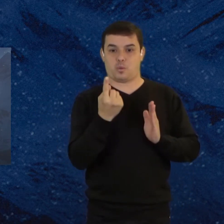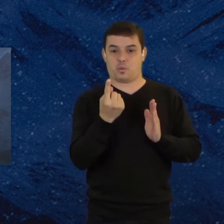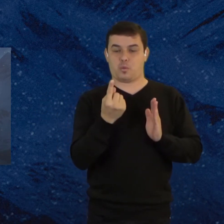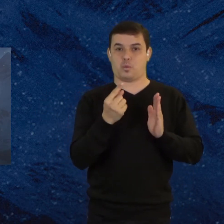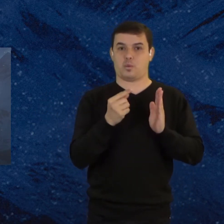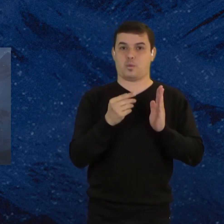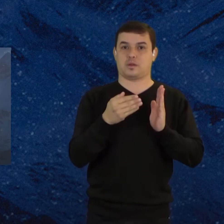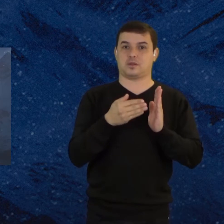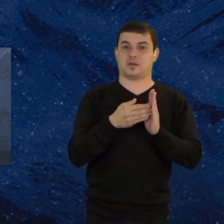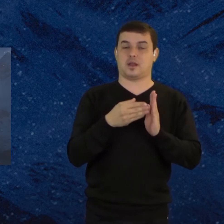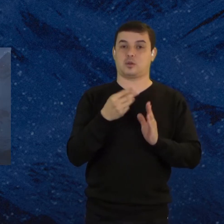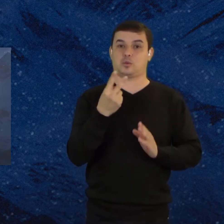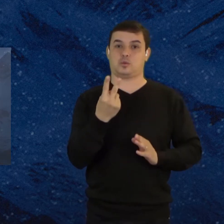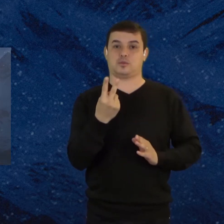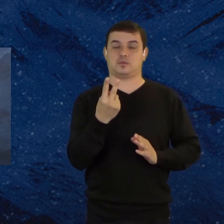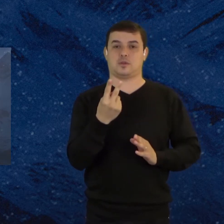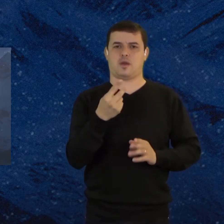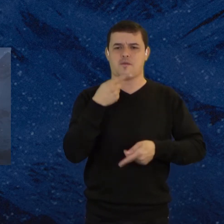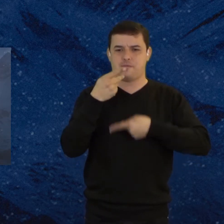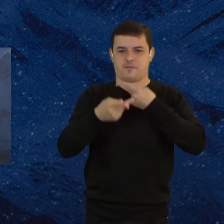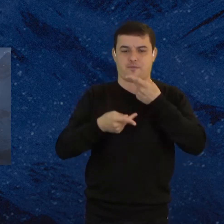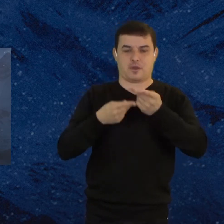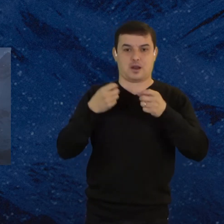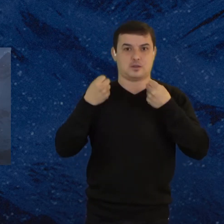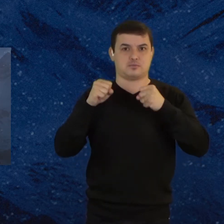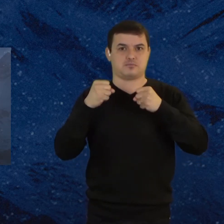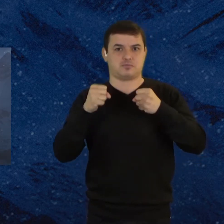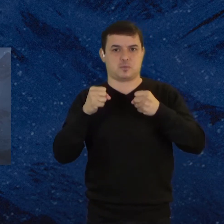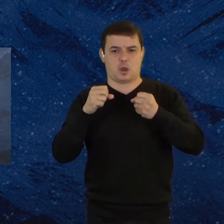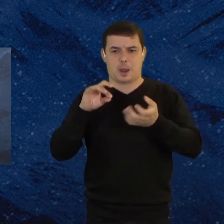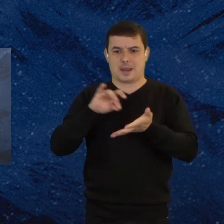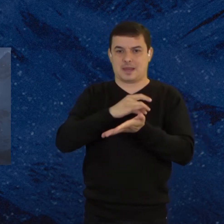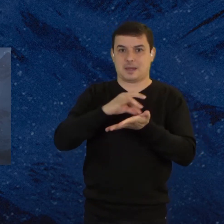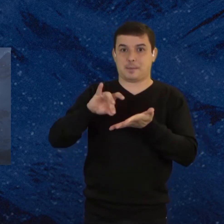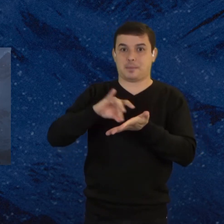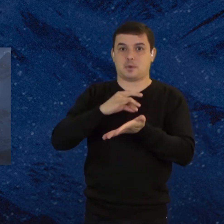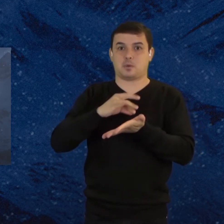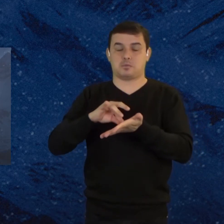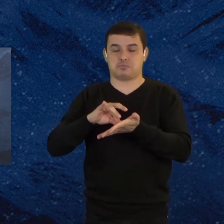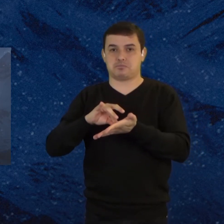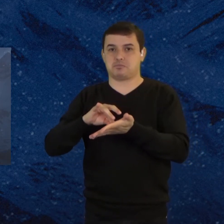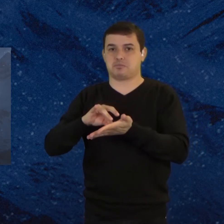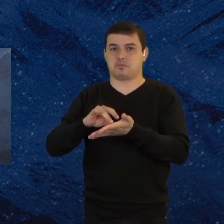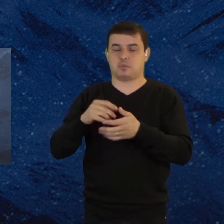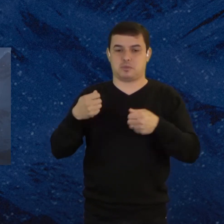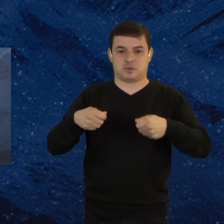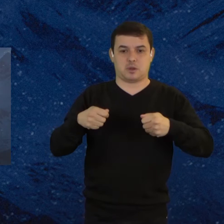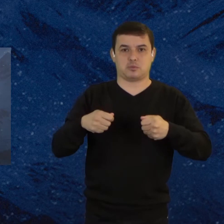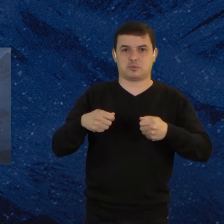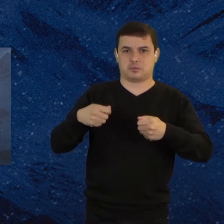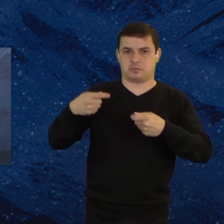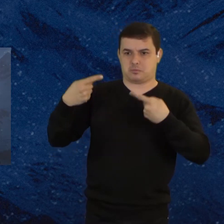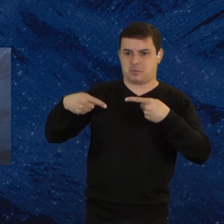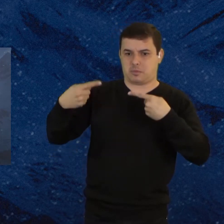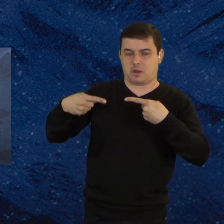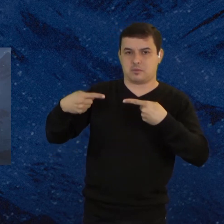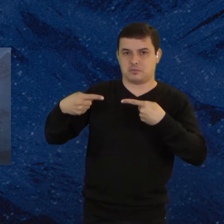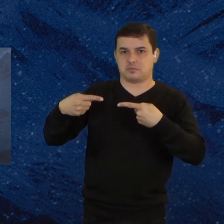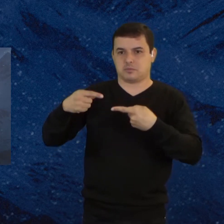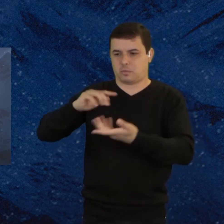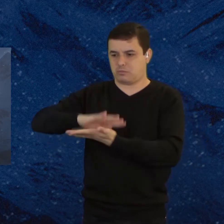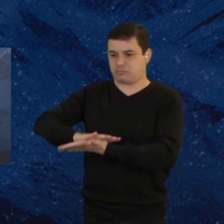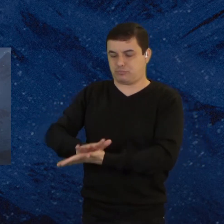mesmo capítulo de Salmo, fala de inimigos. Então nós precisamos lidar com o inimigo, com os inimigos de Deus.